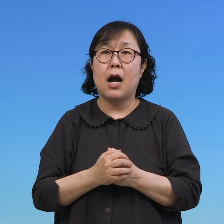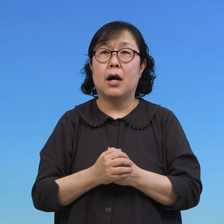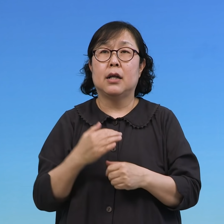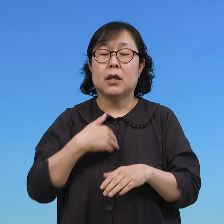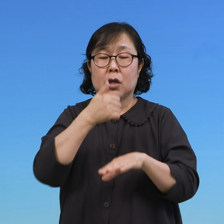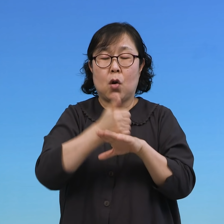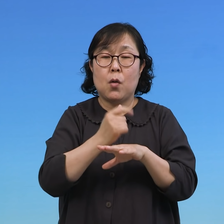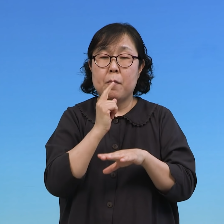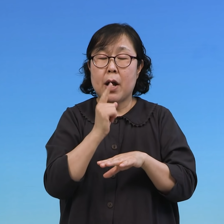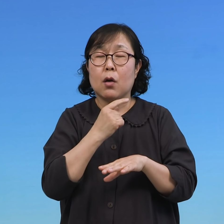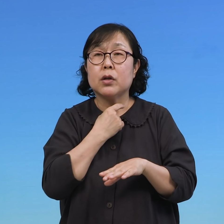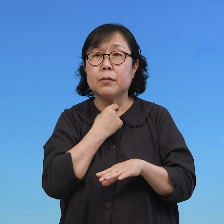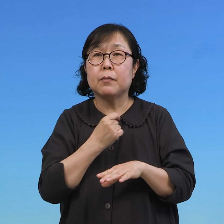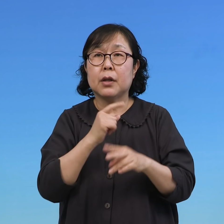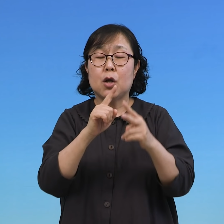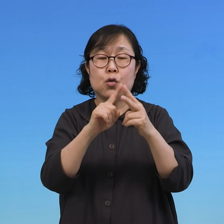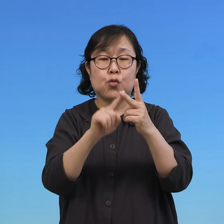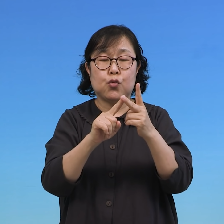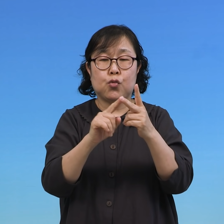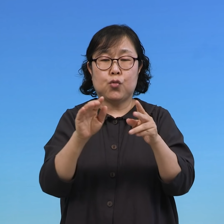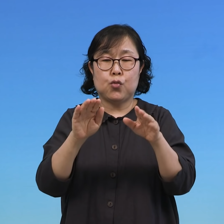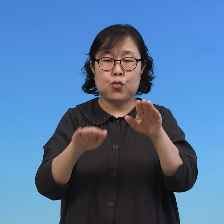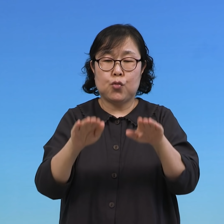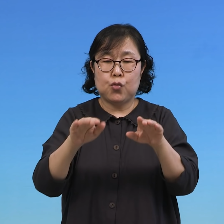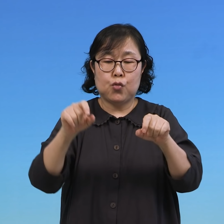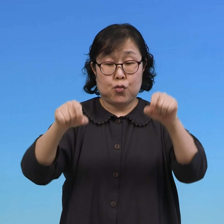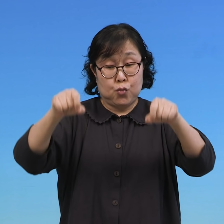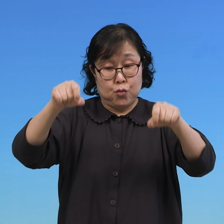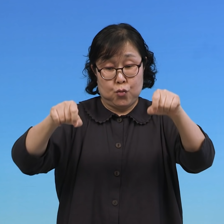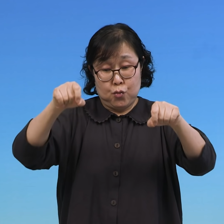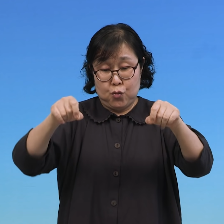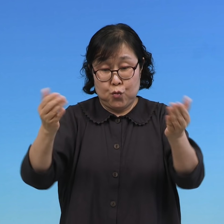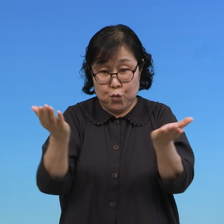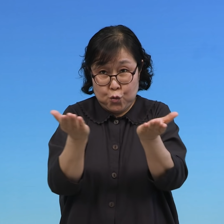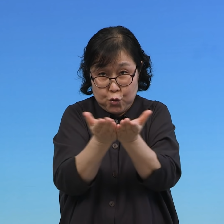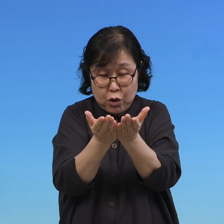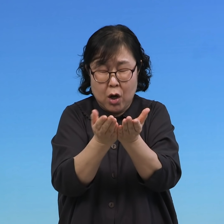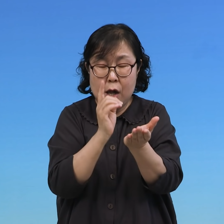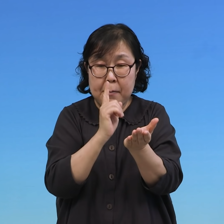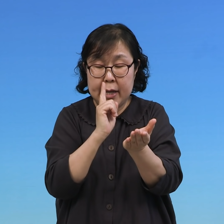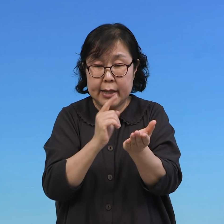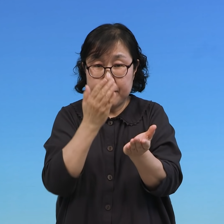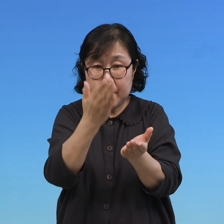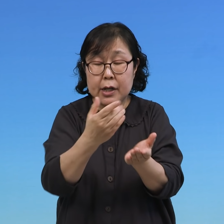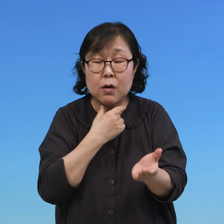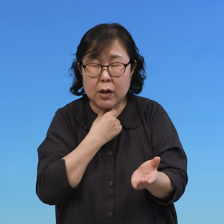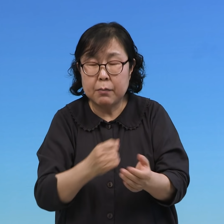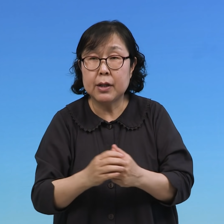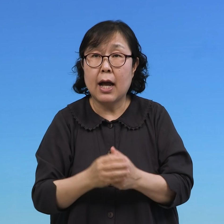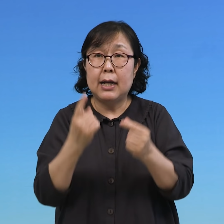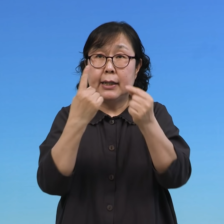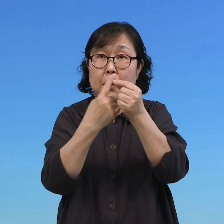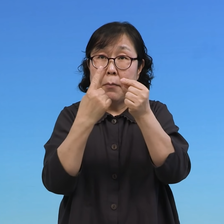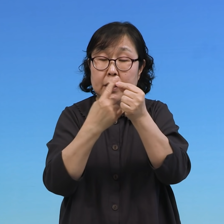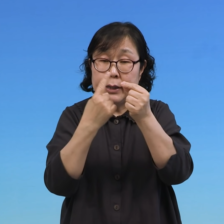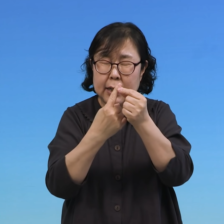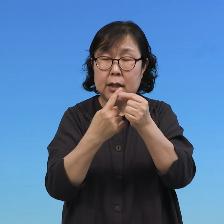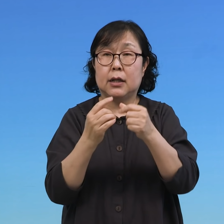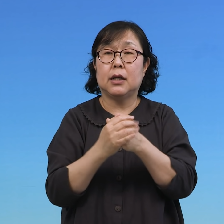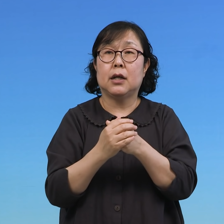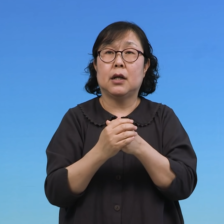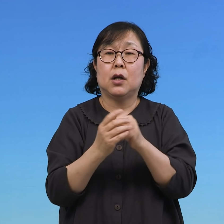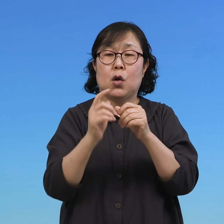오늘 저는 결론을요 두 균형 이야기를 드리고 이제 말씀을 맺으려고 하는데 첫